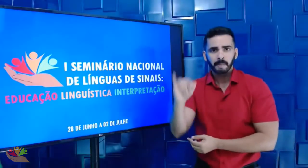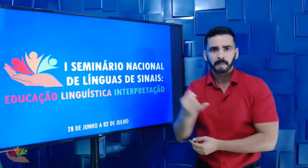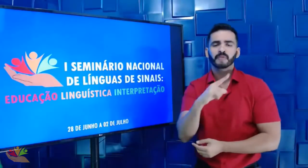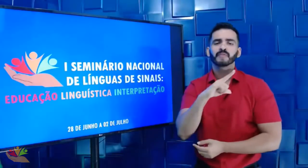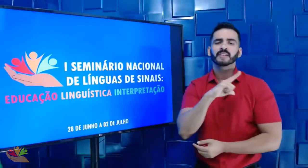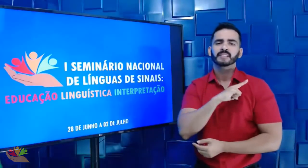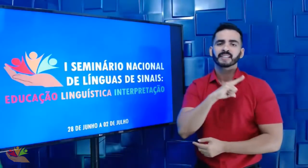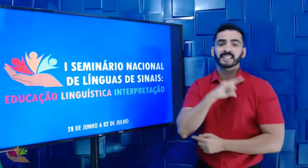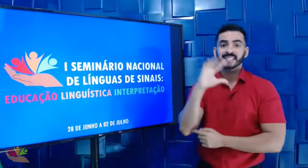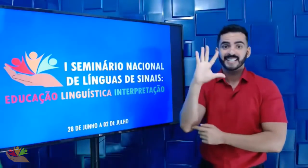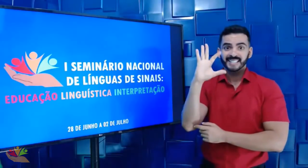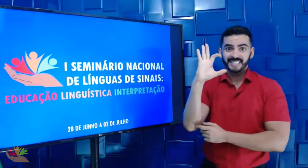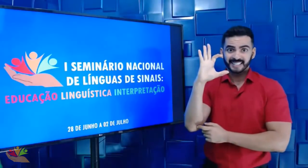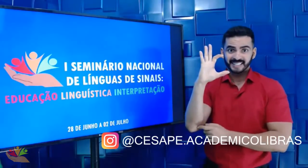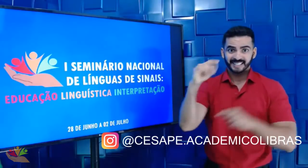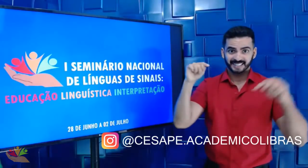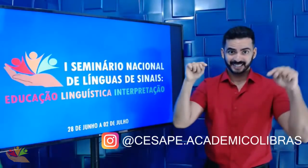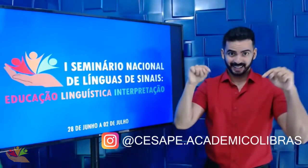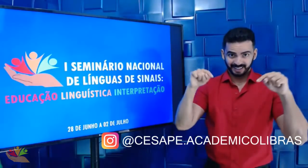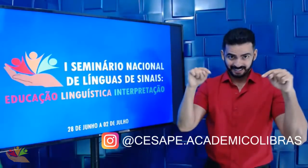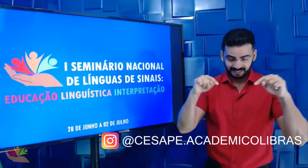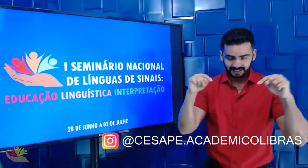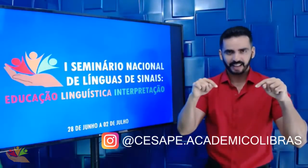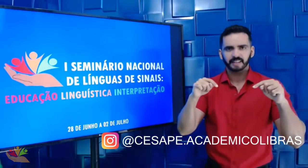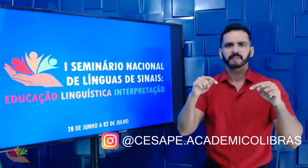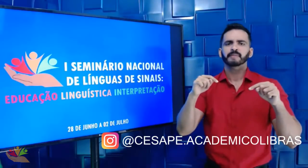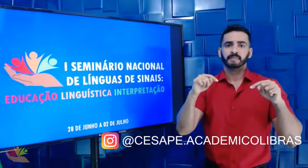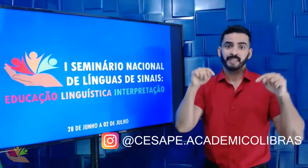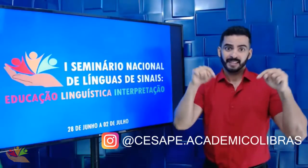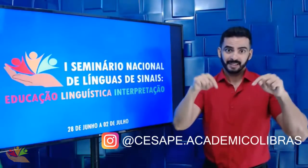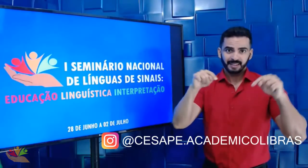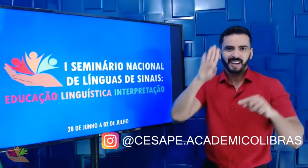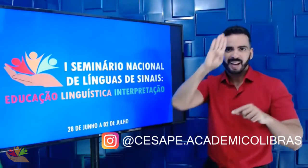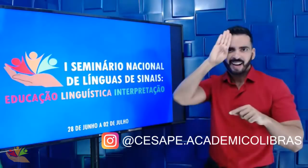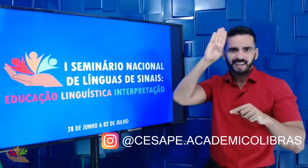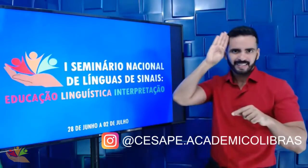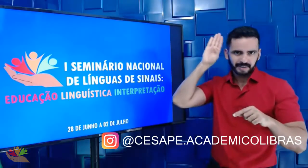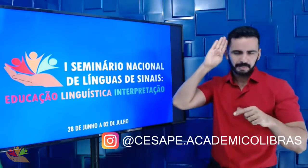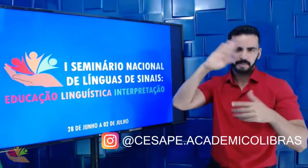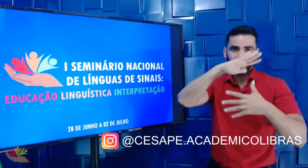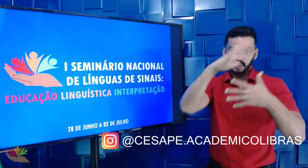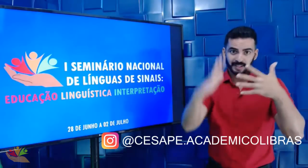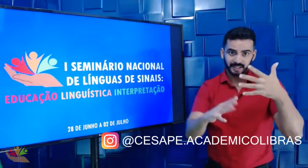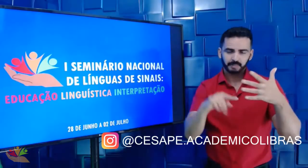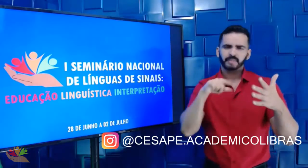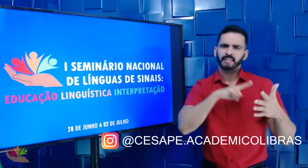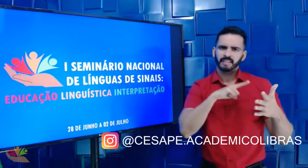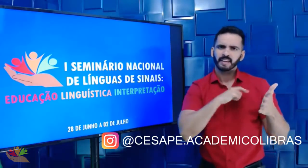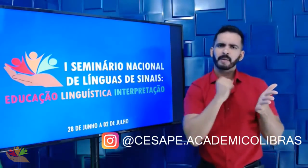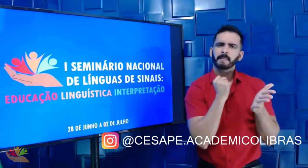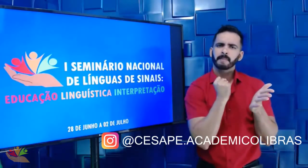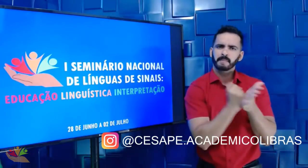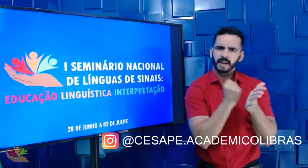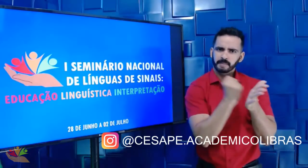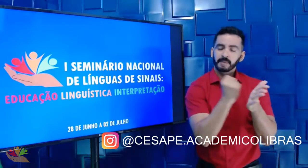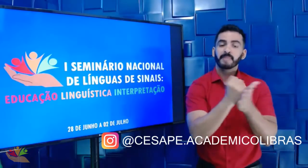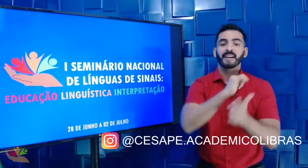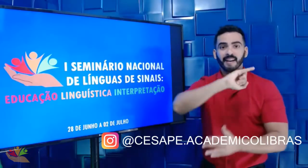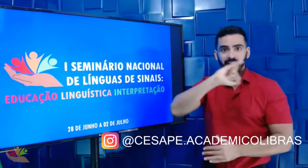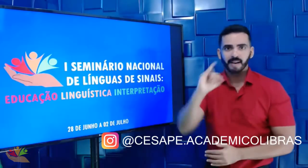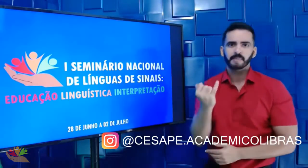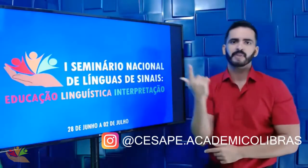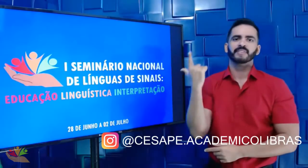Então, como é que vocês fazem para ganhar, não é? Aproveitem, entrem no Instagram, não é? Acadêmico